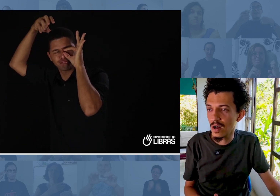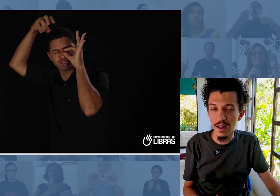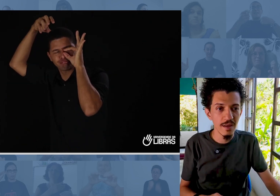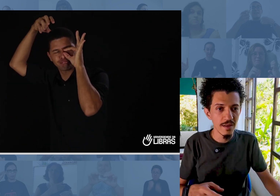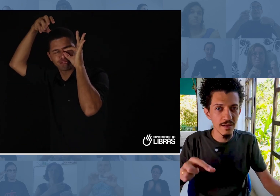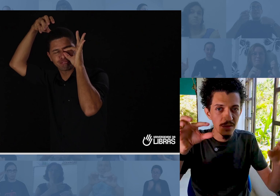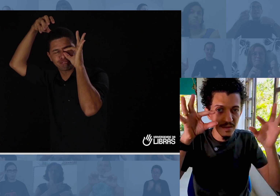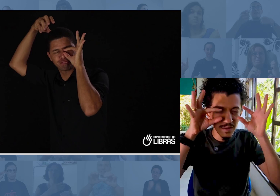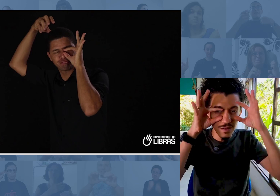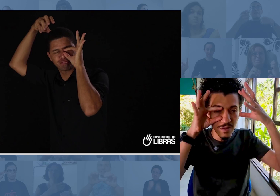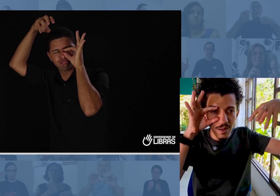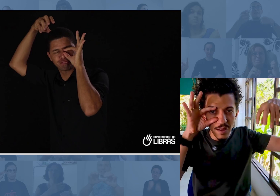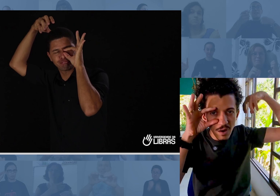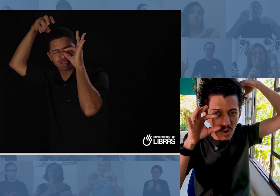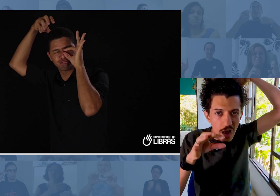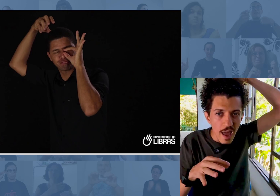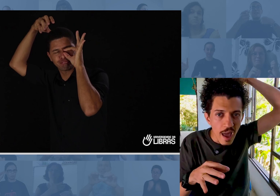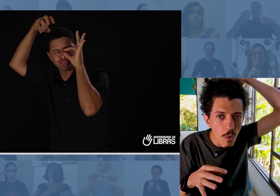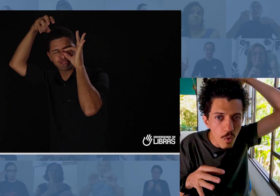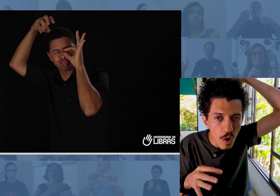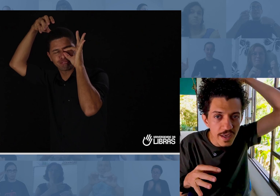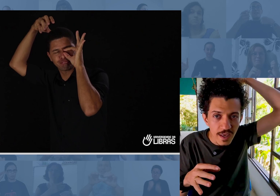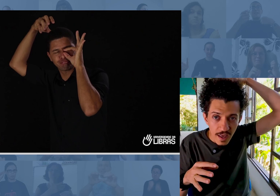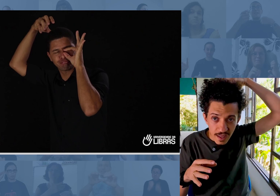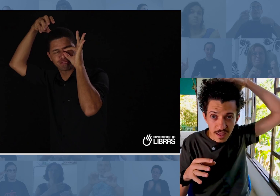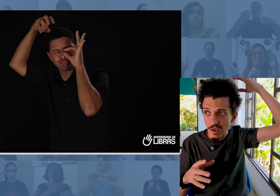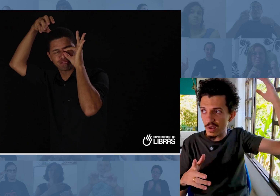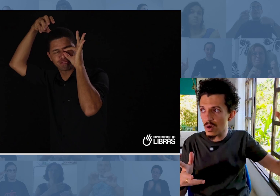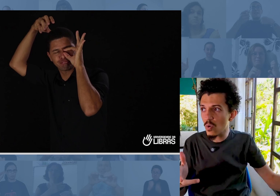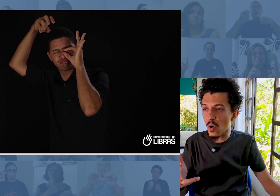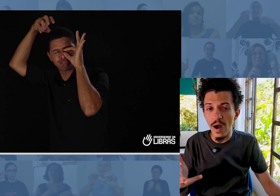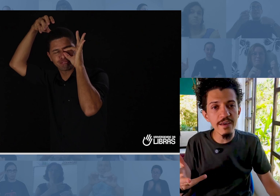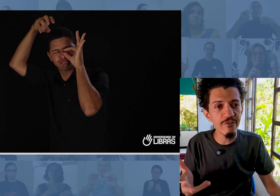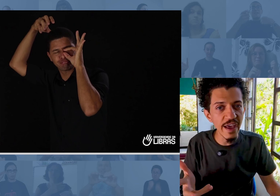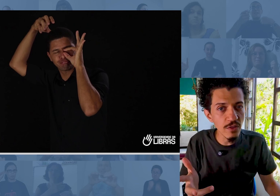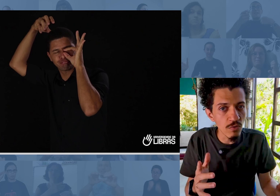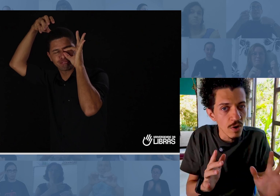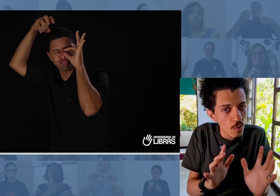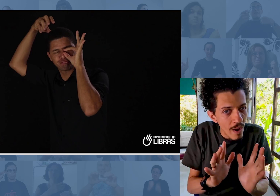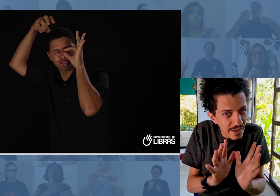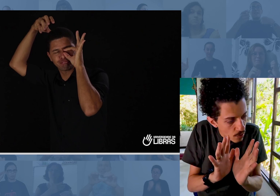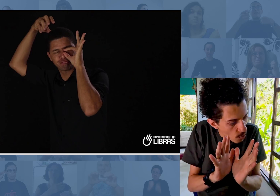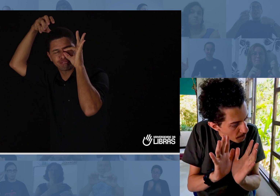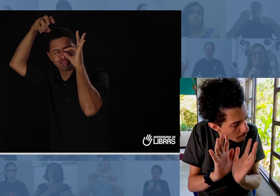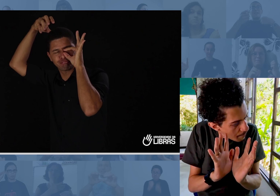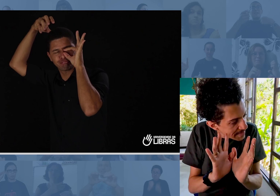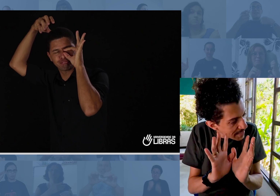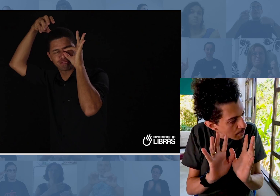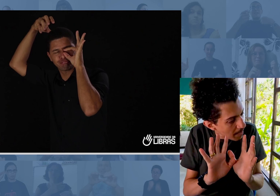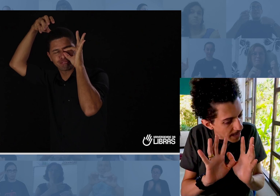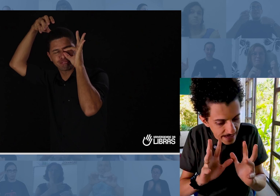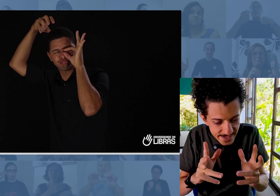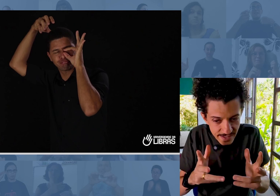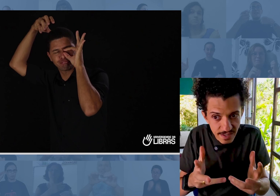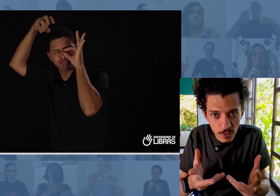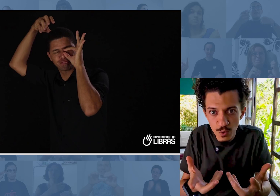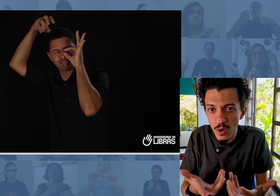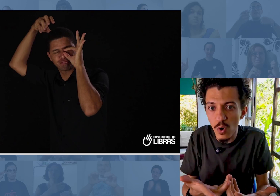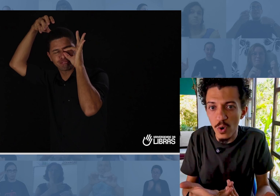Olha. É um coque, e é um coque feito quase como fazendo uma descrição de uma